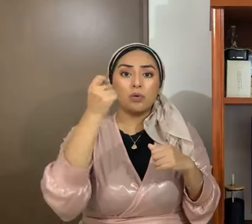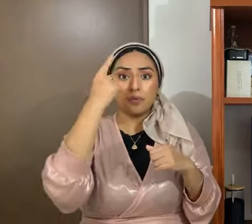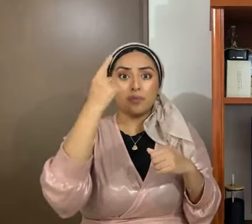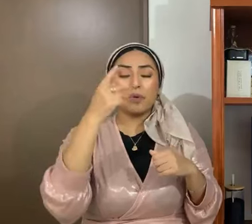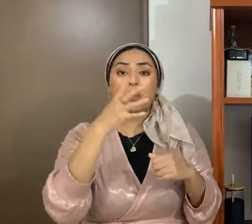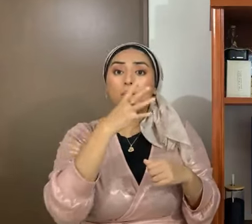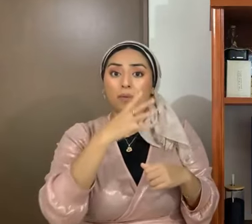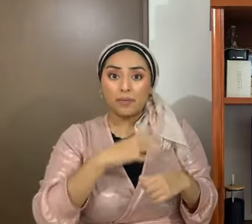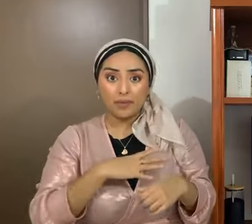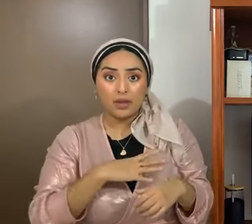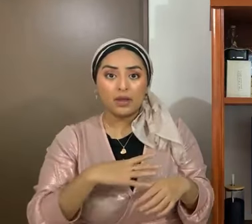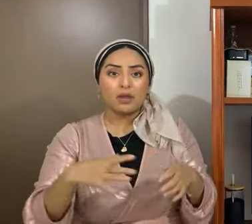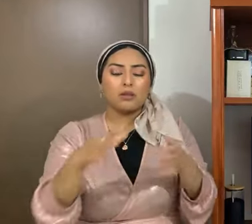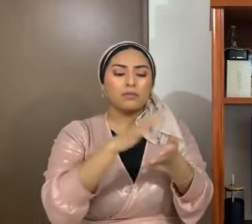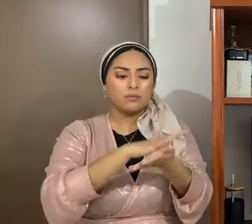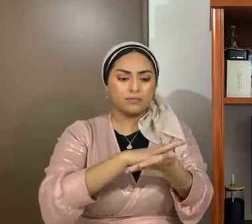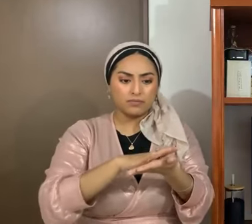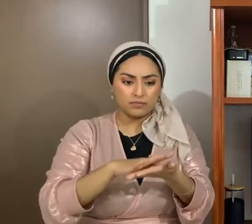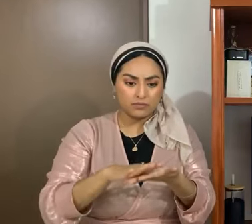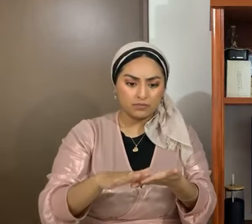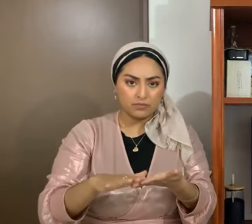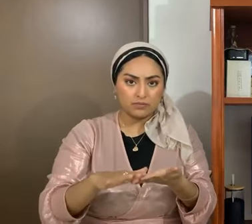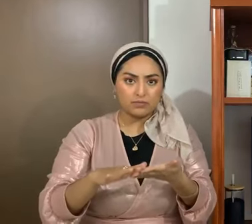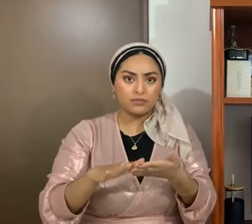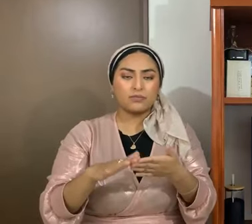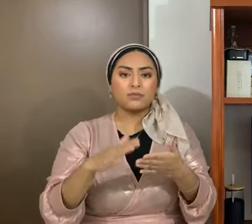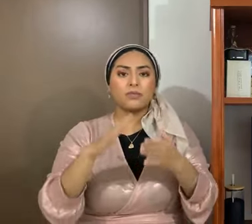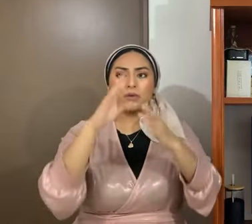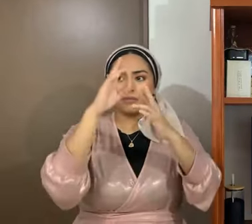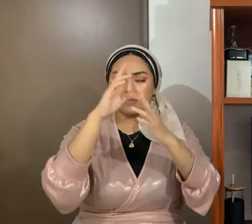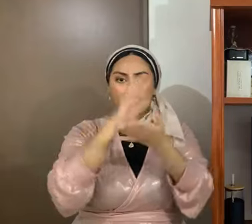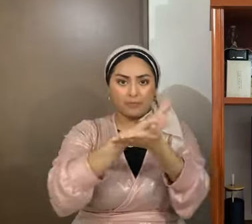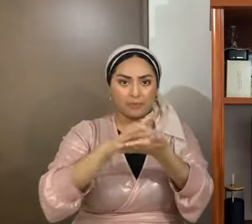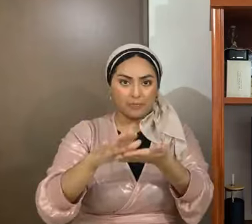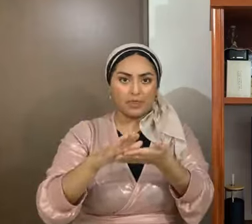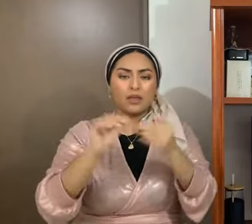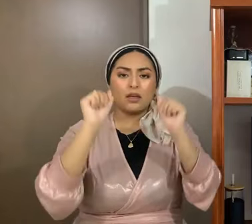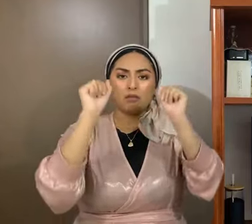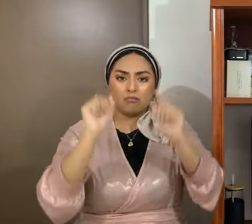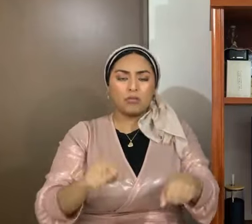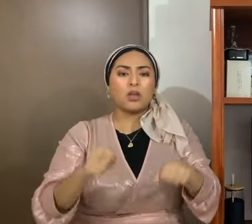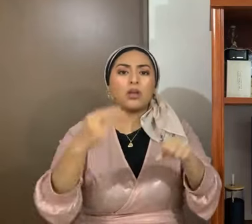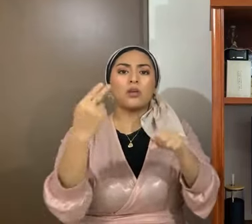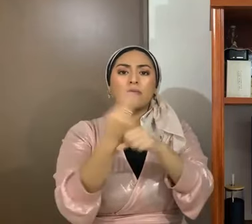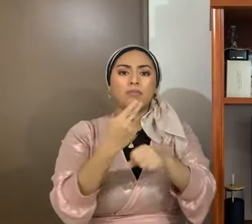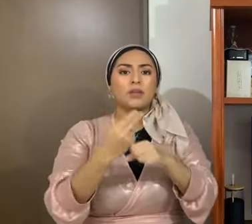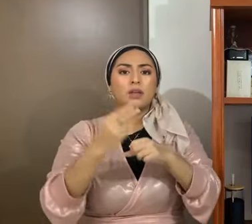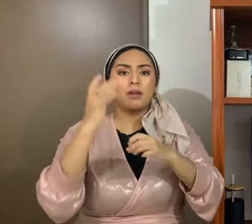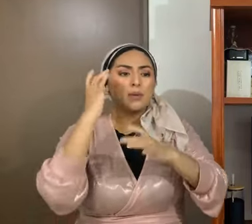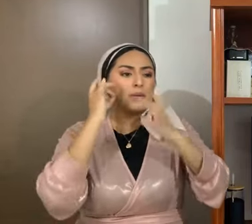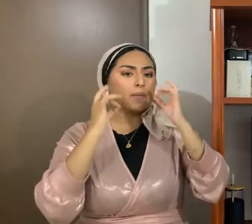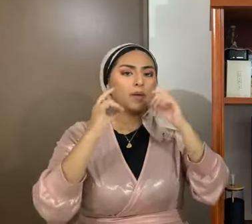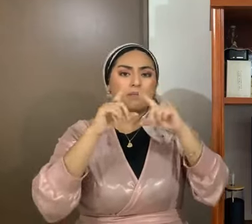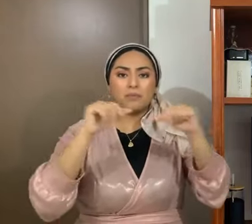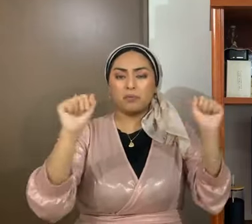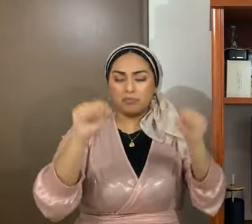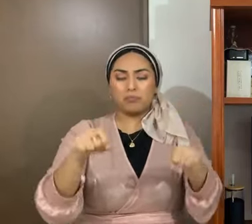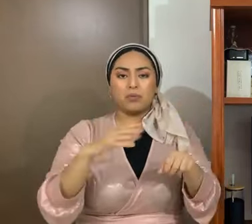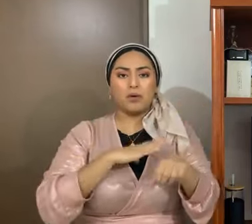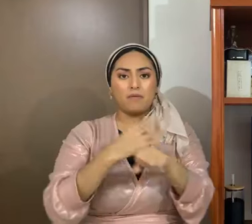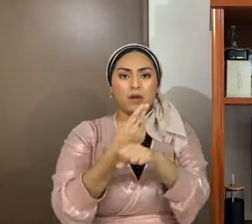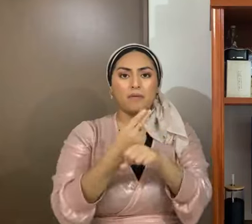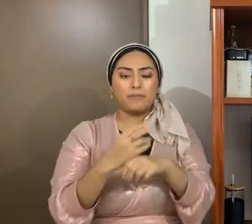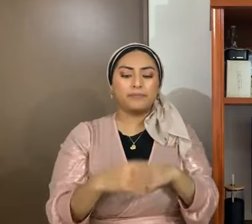Las mujercitas, con mucha prudencia, con mucha discreción, con mucho recato, sí pueden usar sus atavíos.